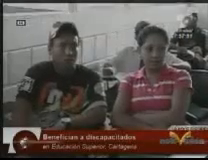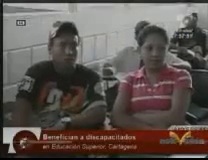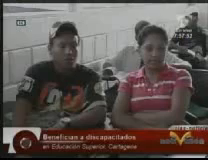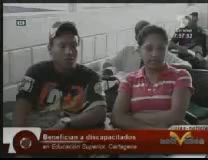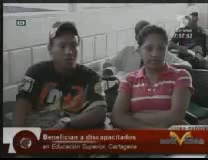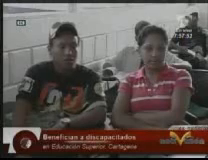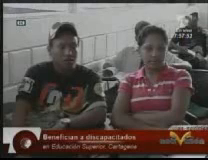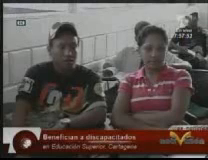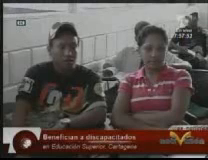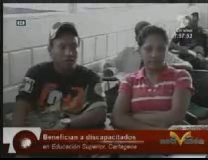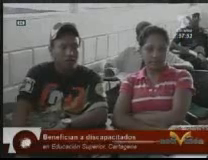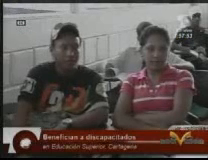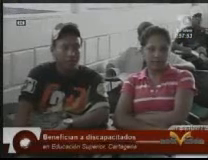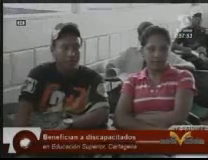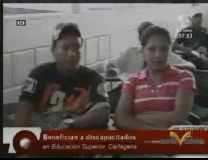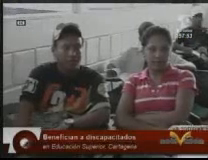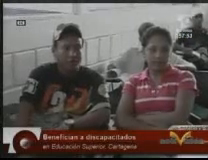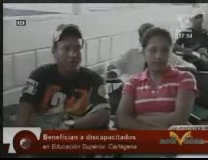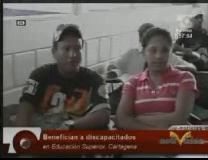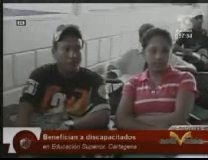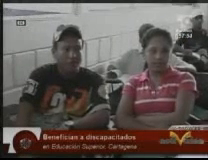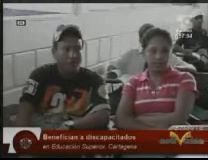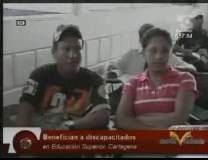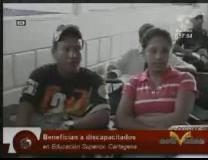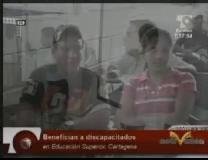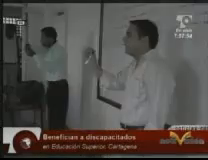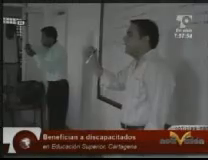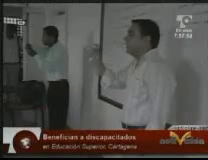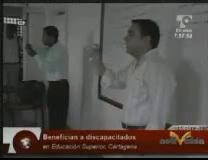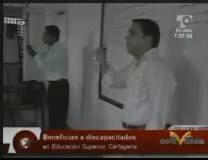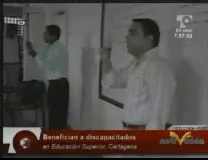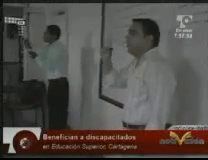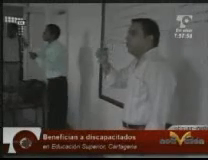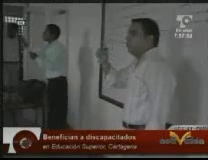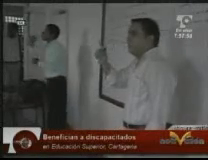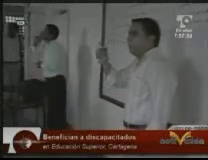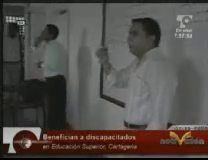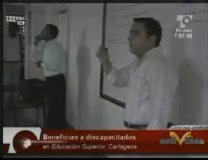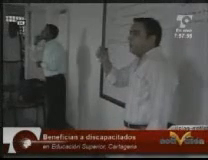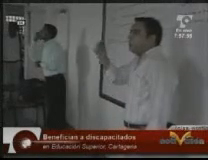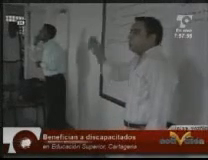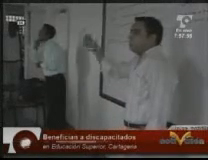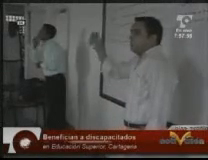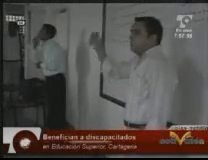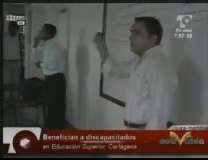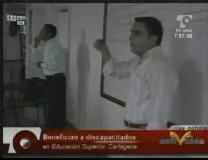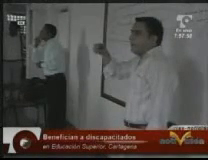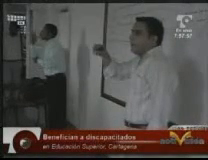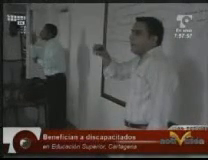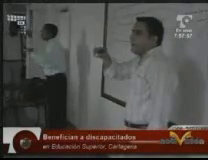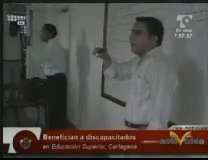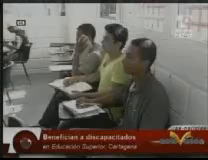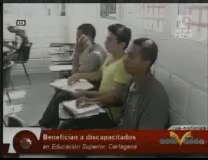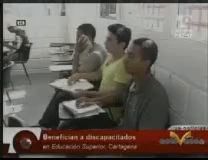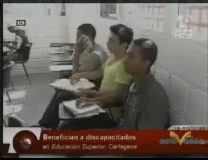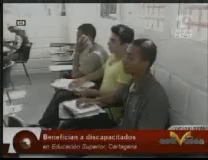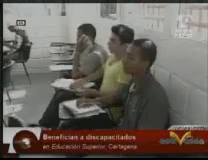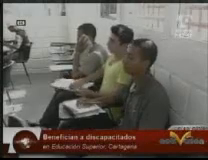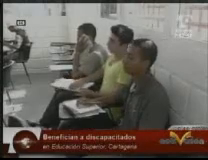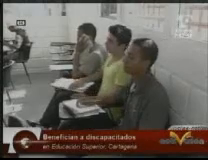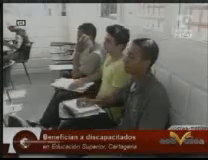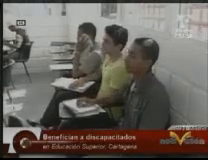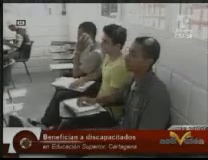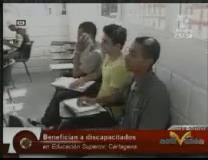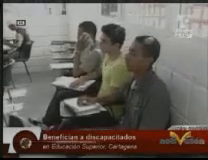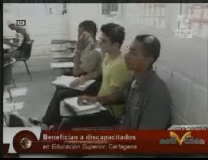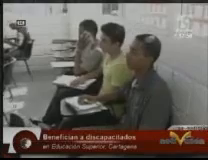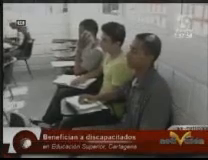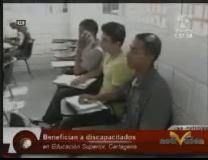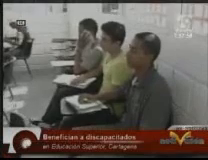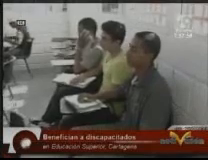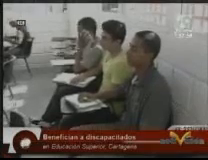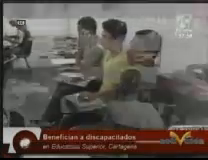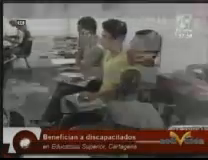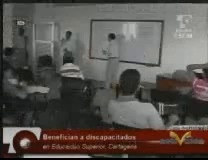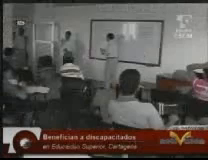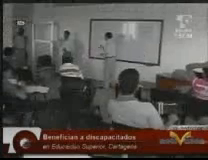jóvenes reciben sus clases de educación superior por medio de intérpretes, integrados con otros 20 estudiantes sin discapacidad auditiva